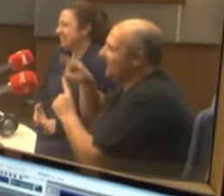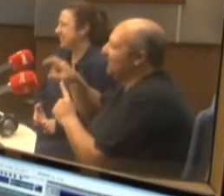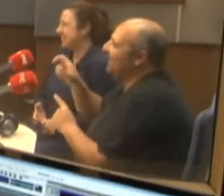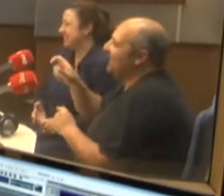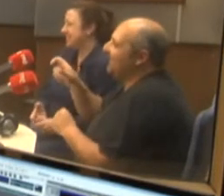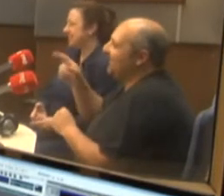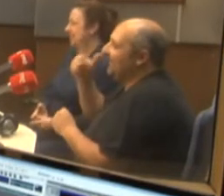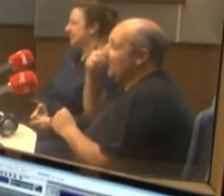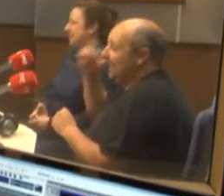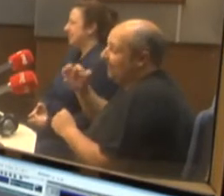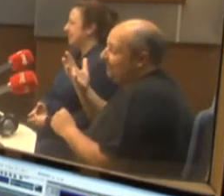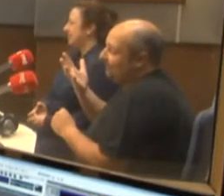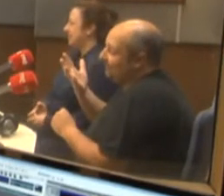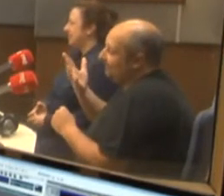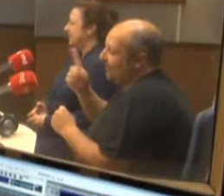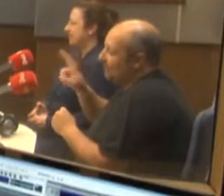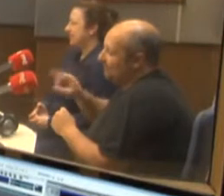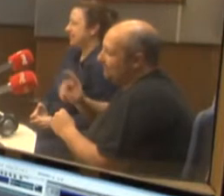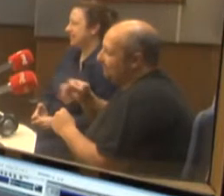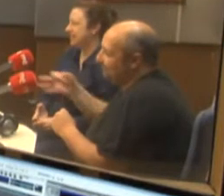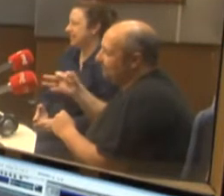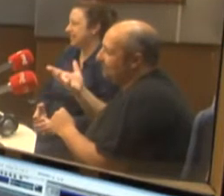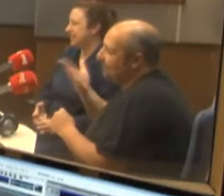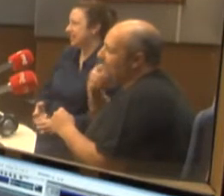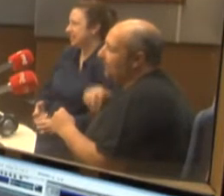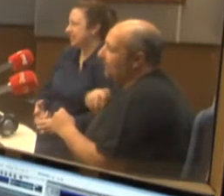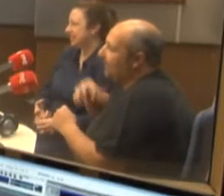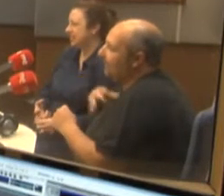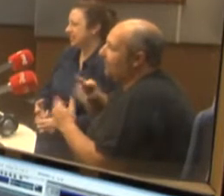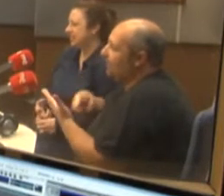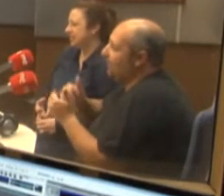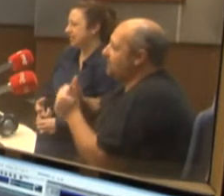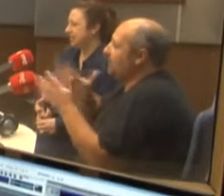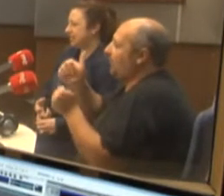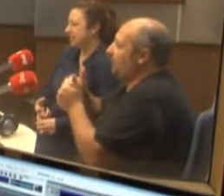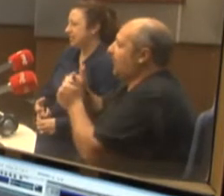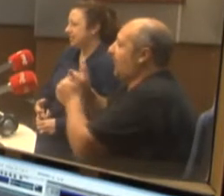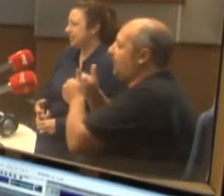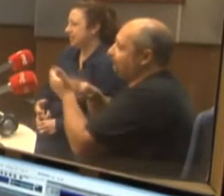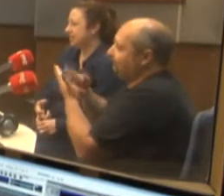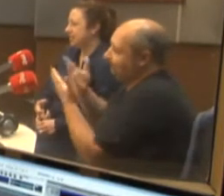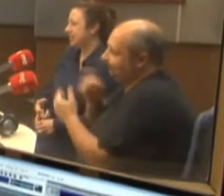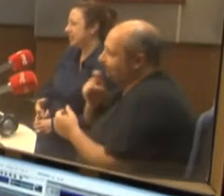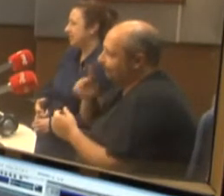que no siempre hayáis tenido garantía de tener un intérprete cuando os planteáis ir a un centro sanitario,